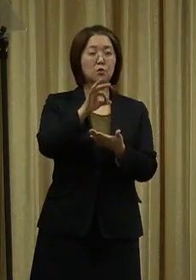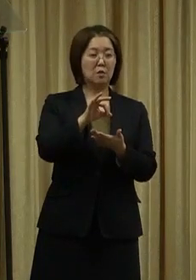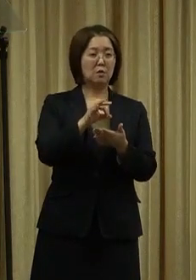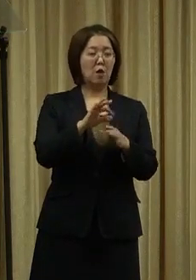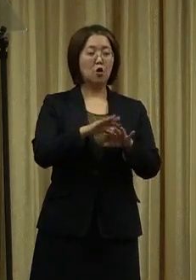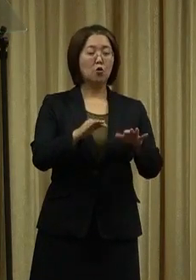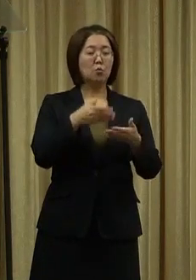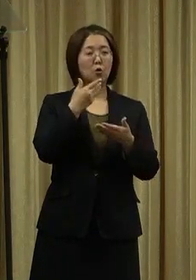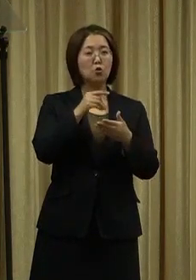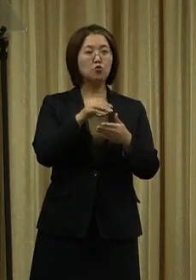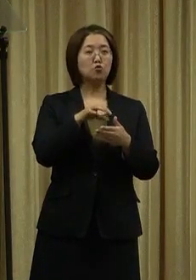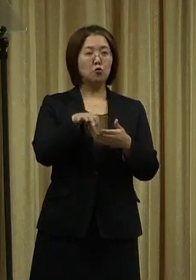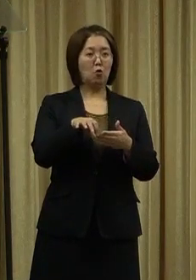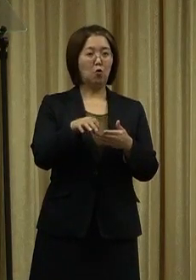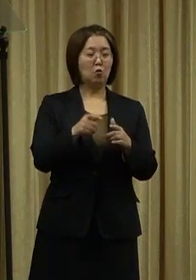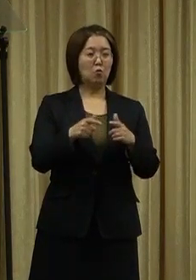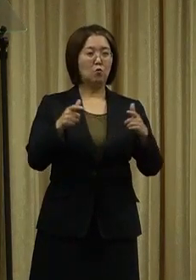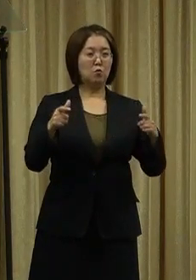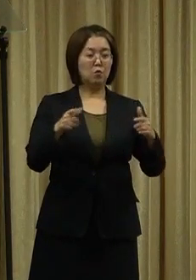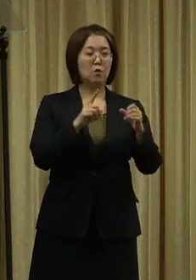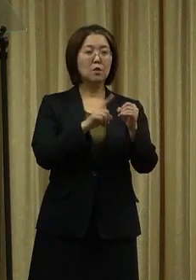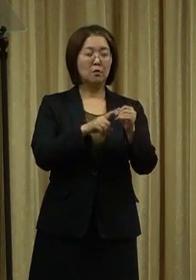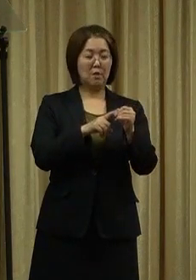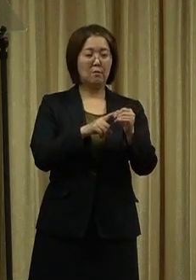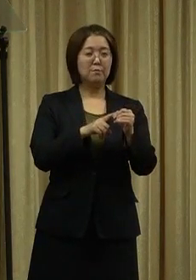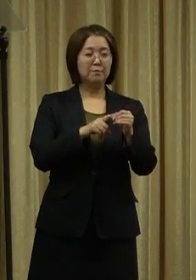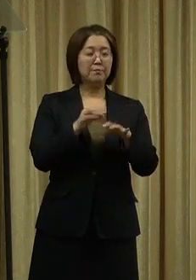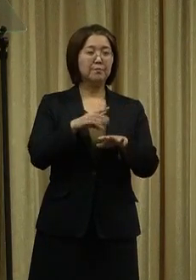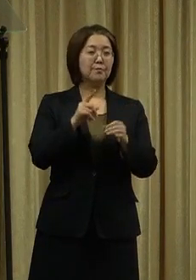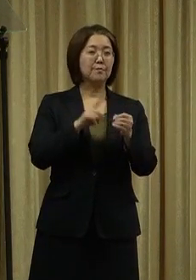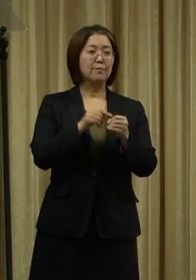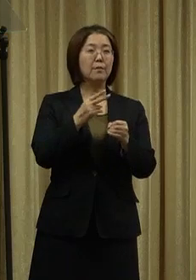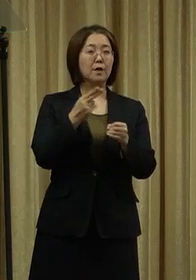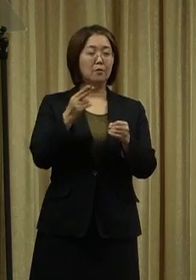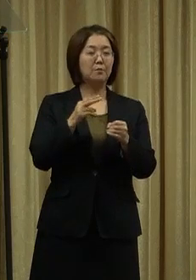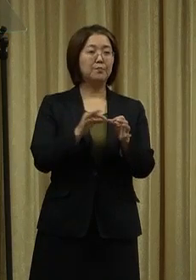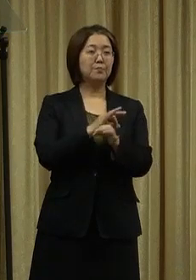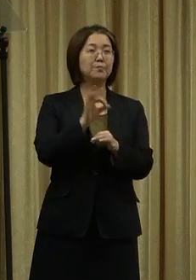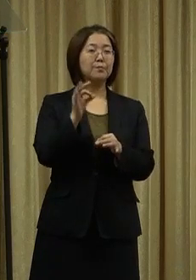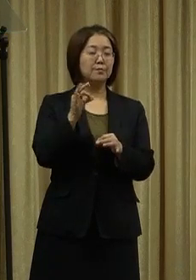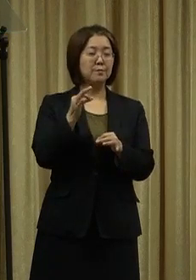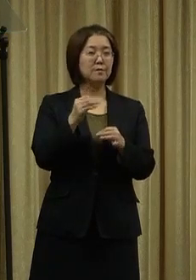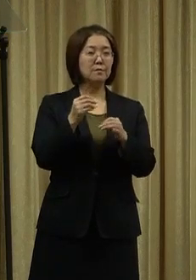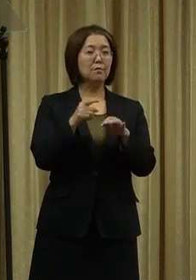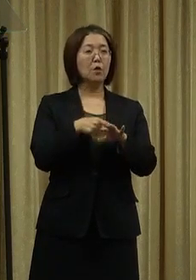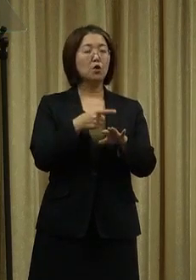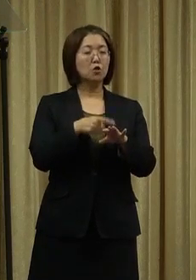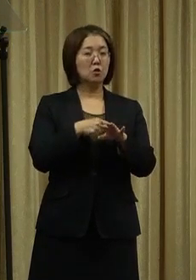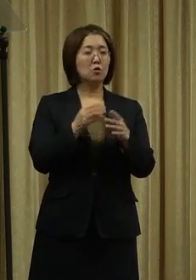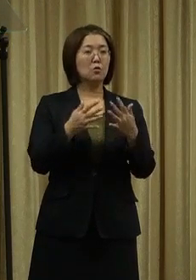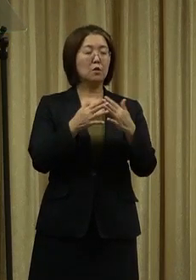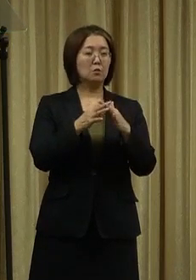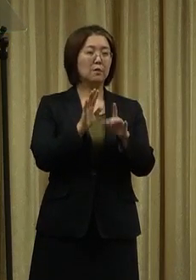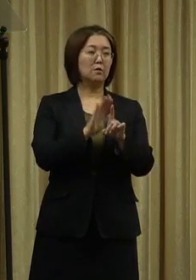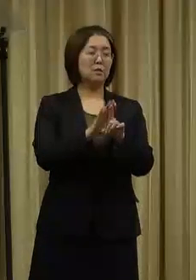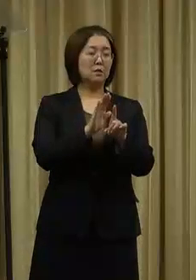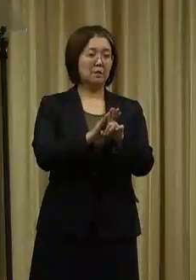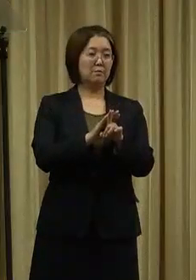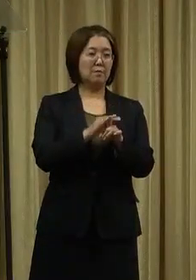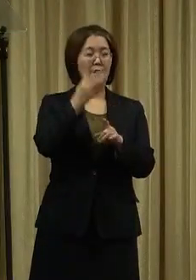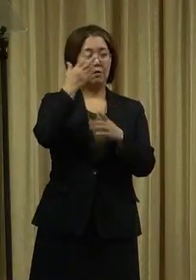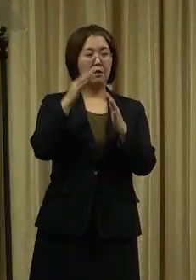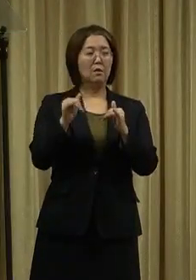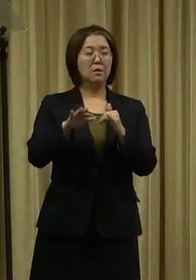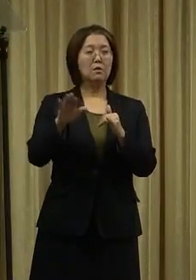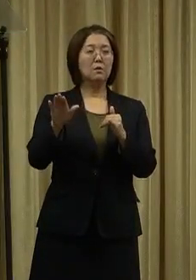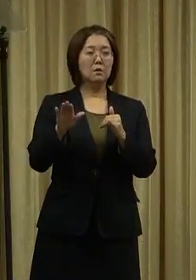ため市町村と連携し民間団体の初年度の運営費や特色ある取り組みを支援するほかヤングケアラー